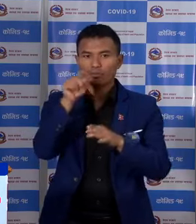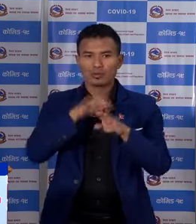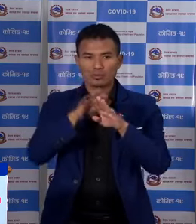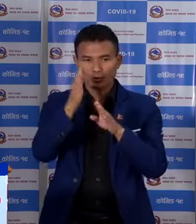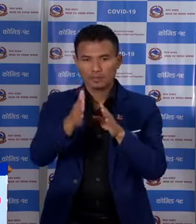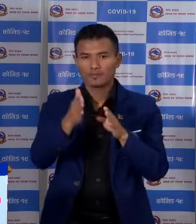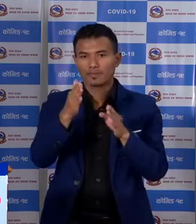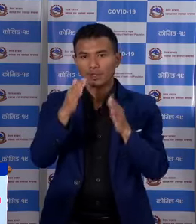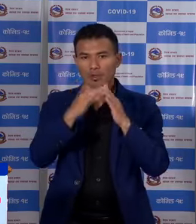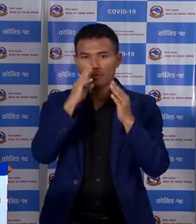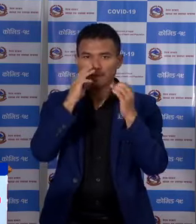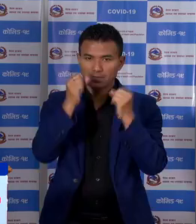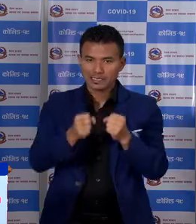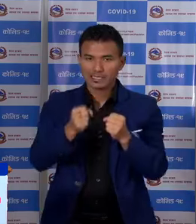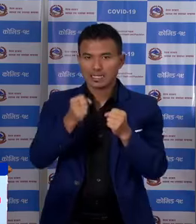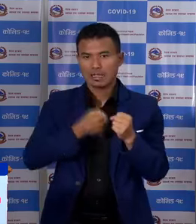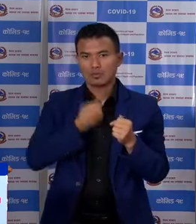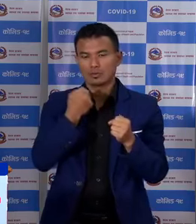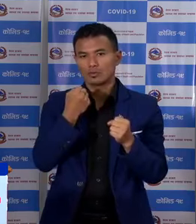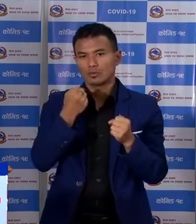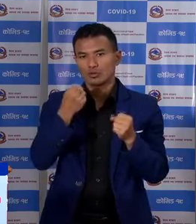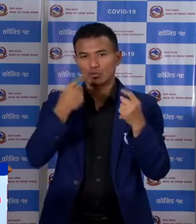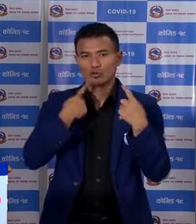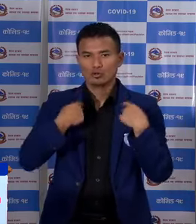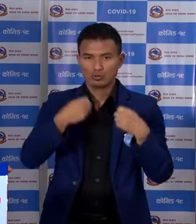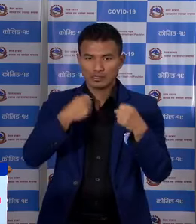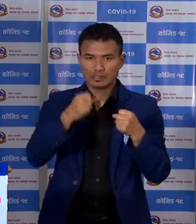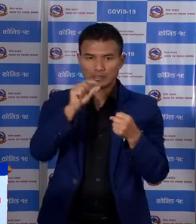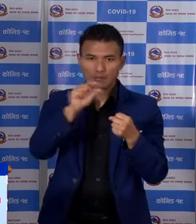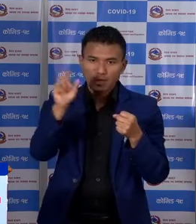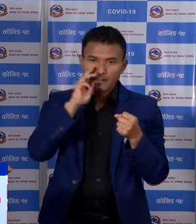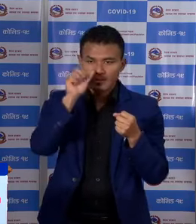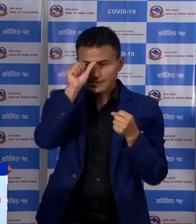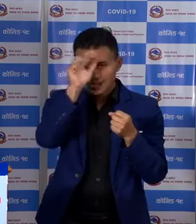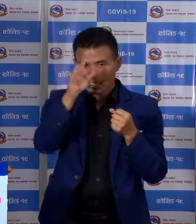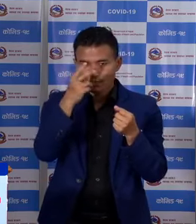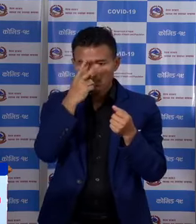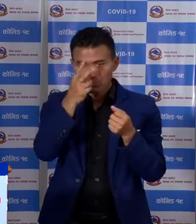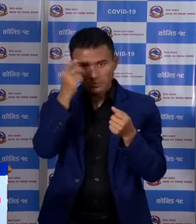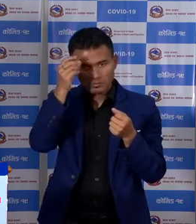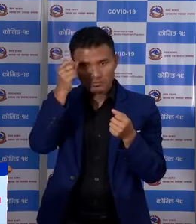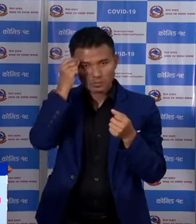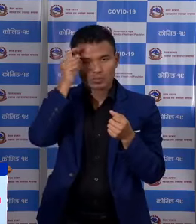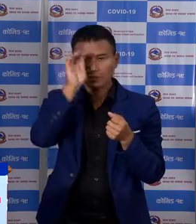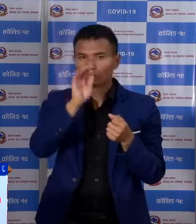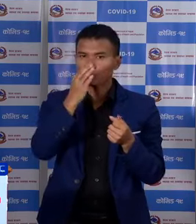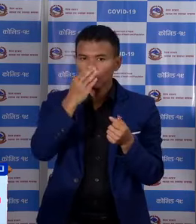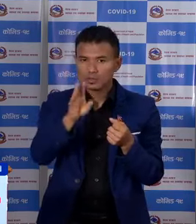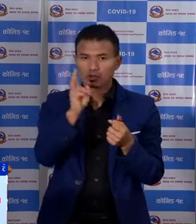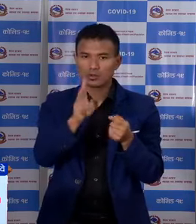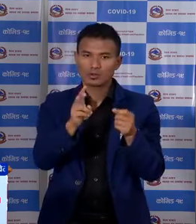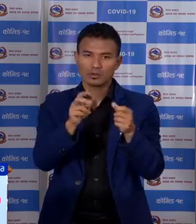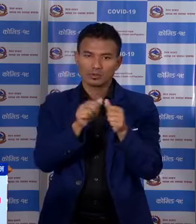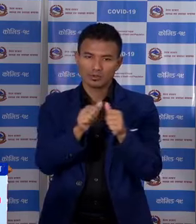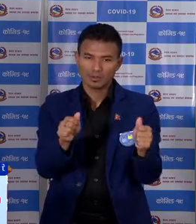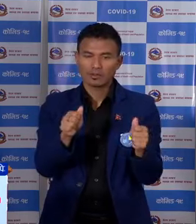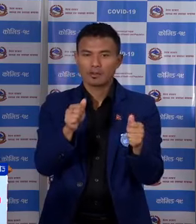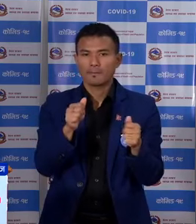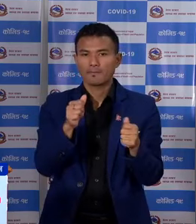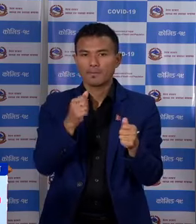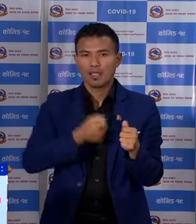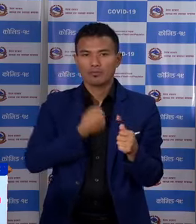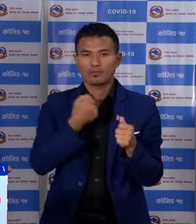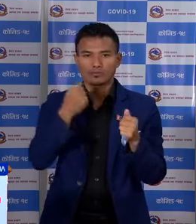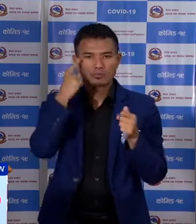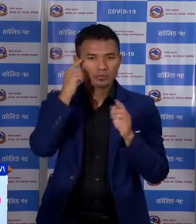गर्मा बशी आपनो स्वास्थे को बारे मा जानकारीली न सक्नुँँछ तो जानकारीलीने क्रम